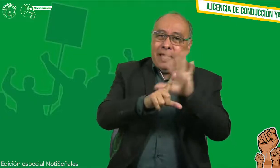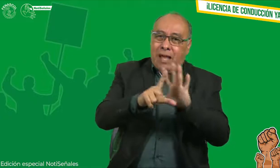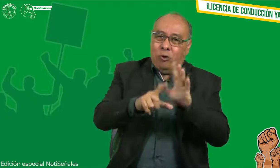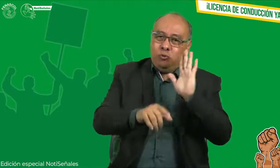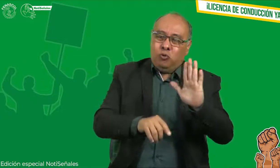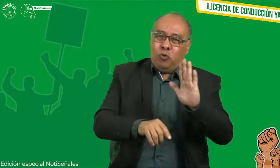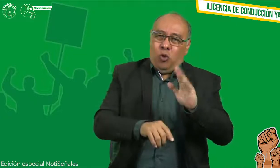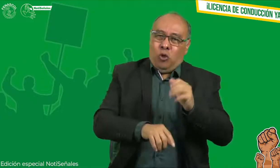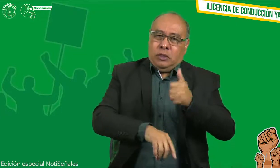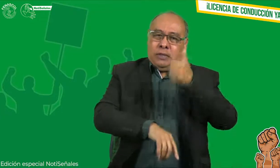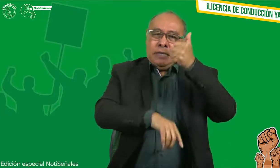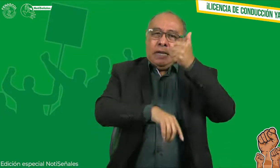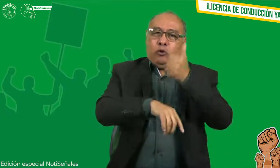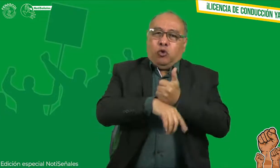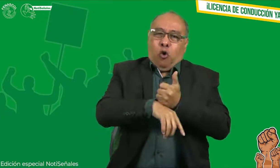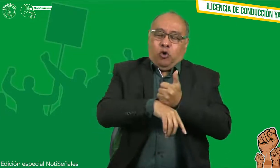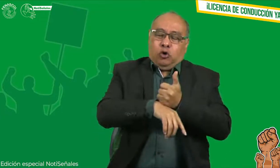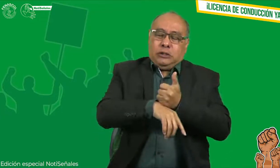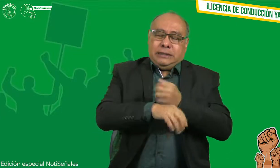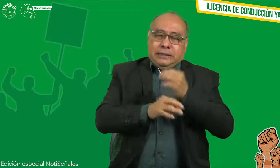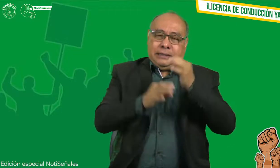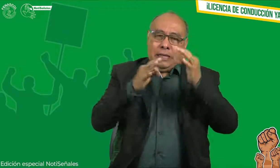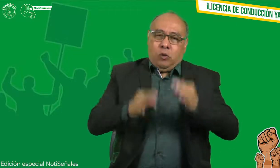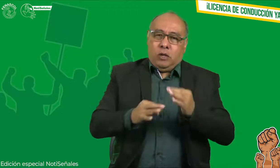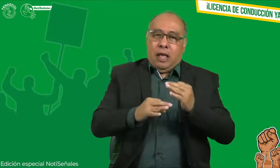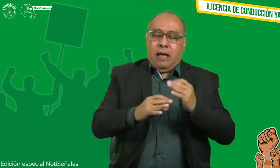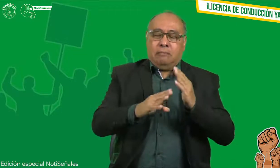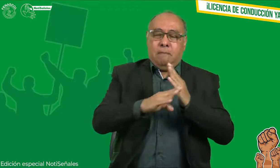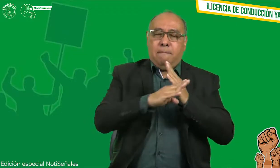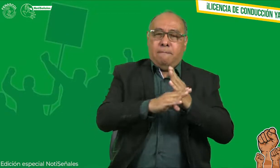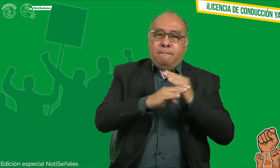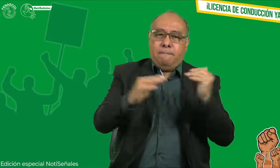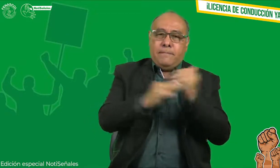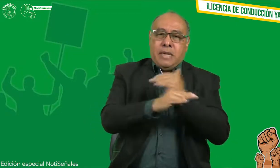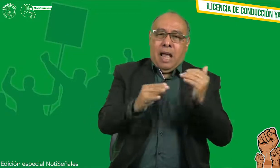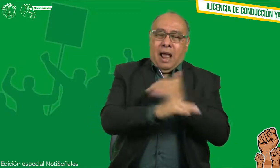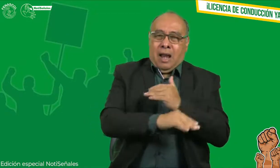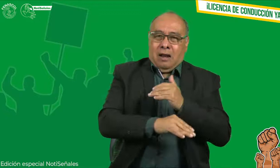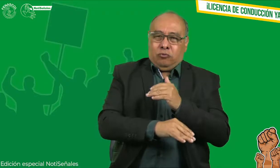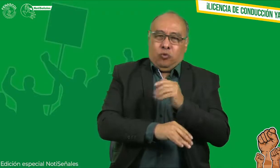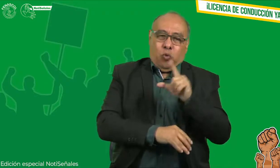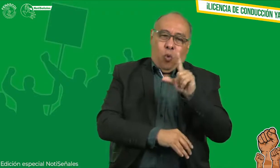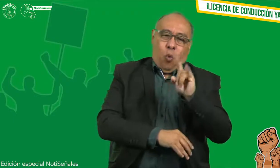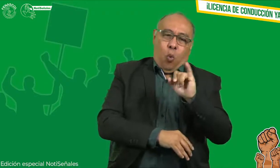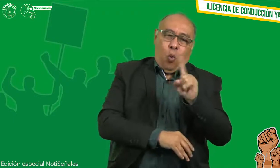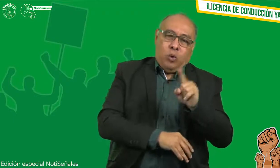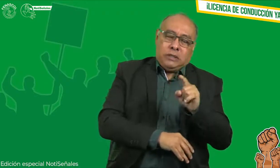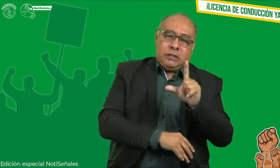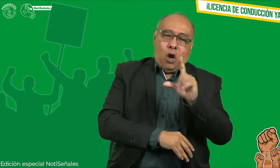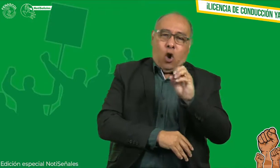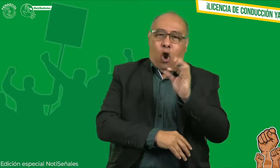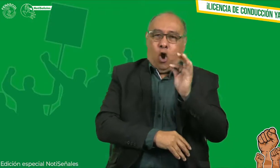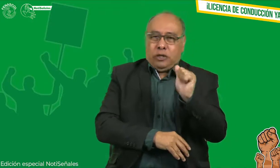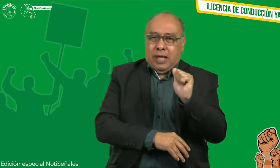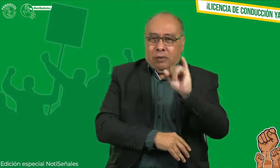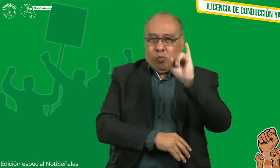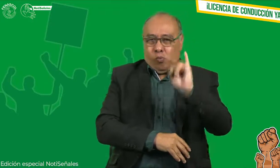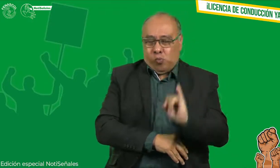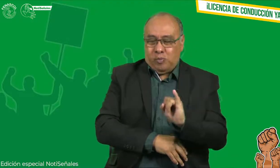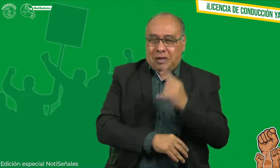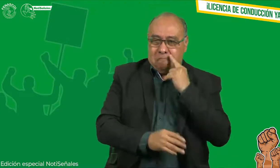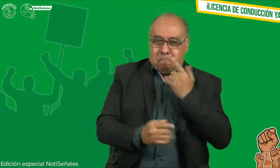esto. Es por eso que queremos mostrarles este video también, que es del doctor Lota, el director